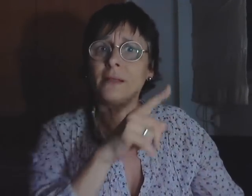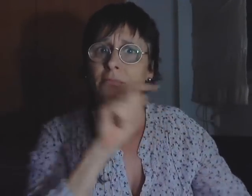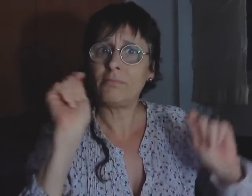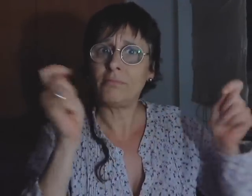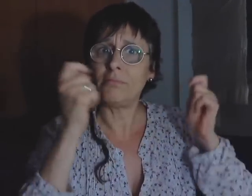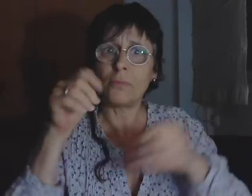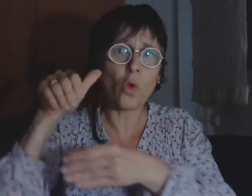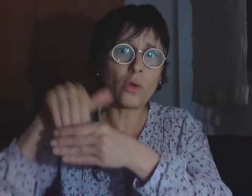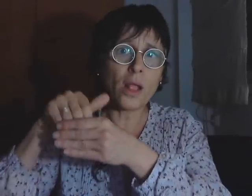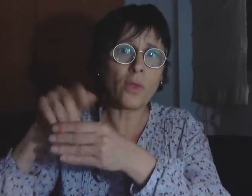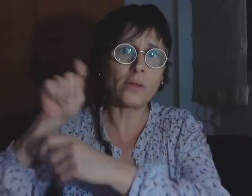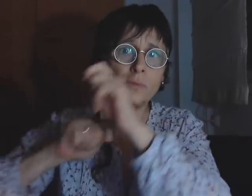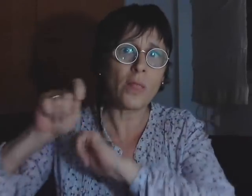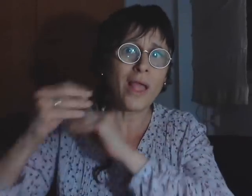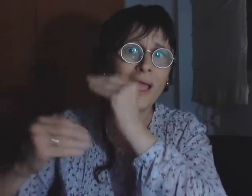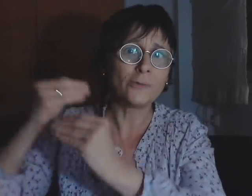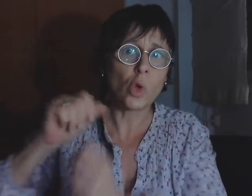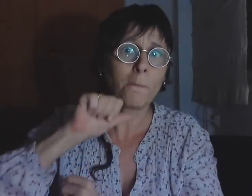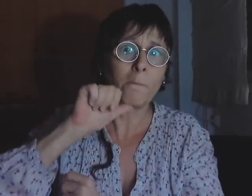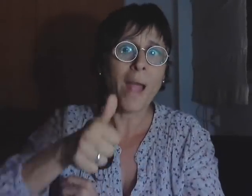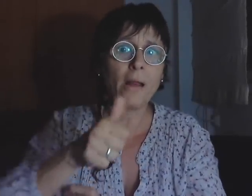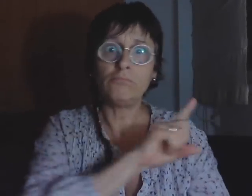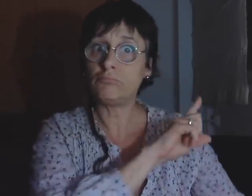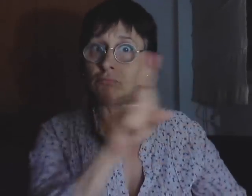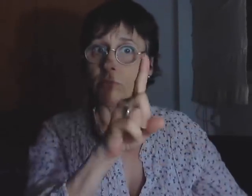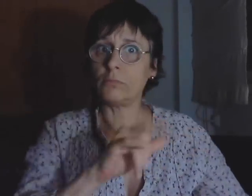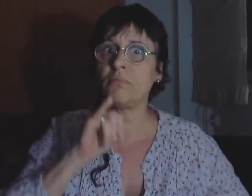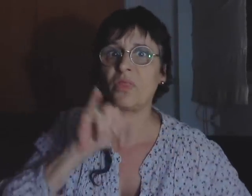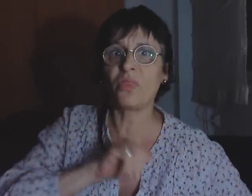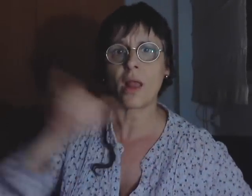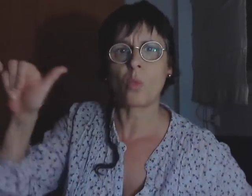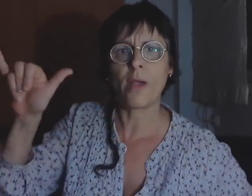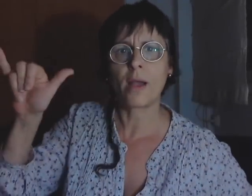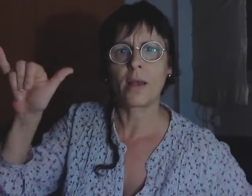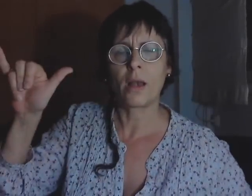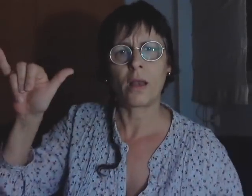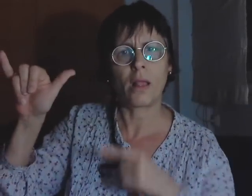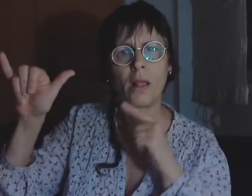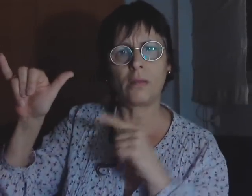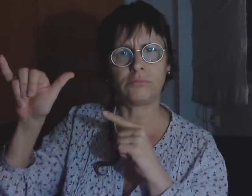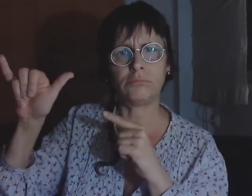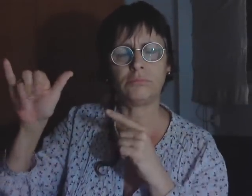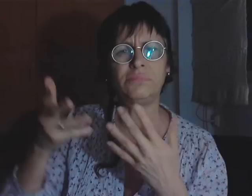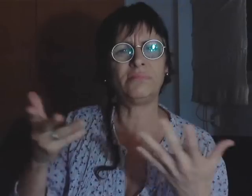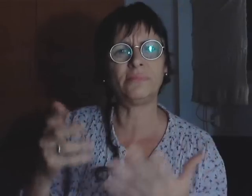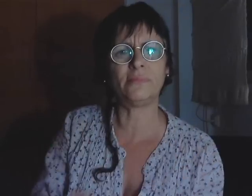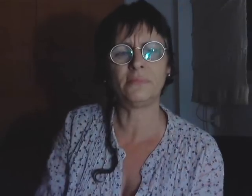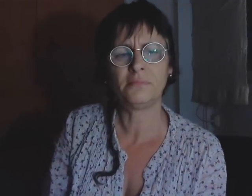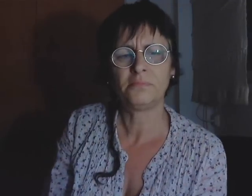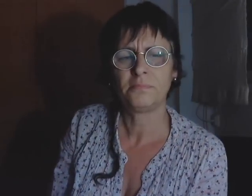ganó Rajoy, aunque creo que los dos cumplieron su objetivo, pero como el que más tenía que perder era Mariano Rajoy, porque está muy distanciado